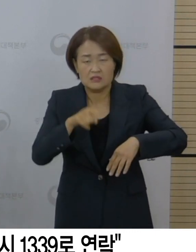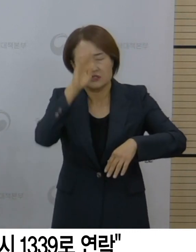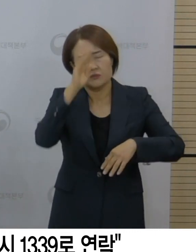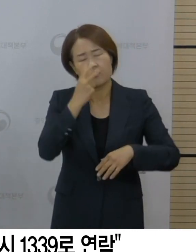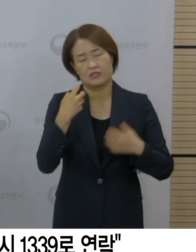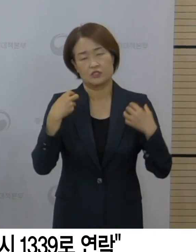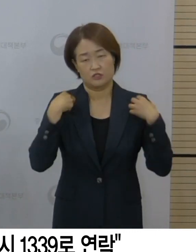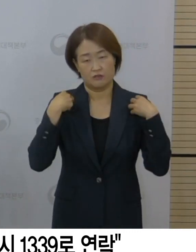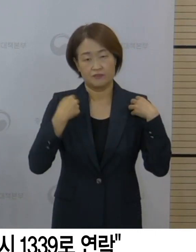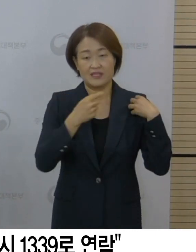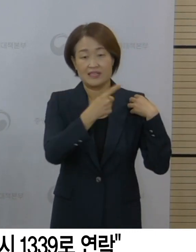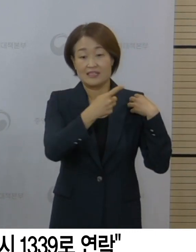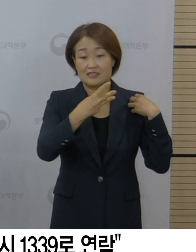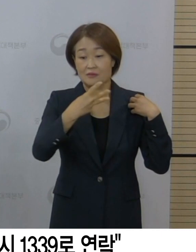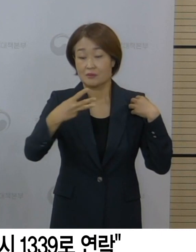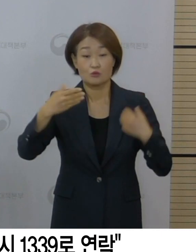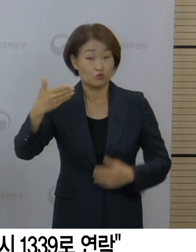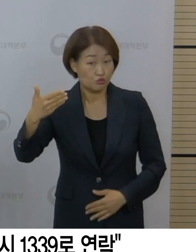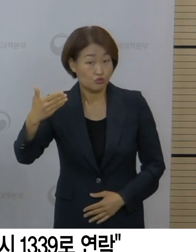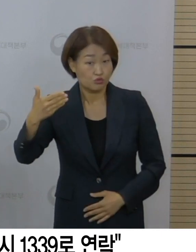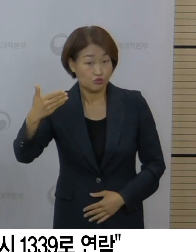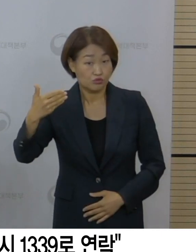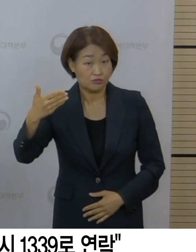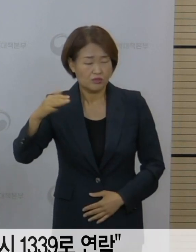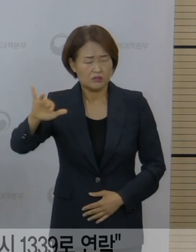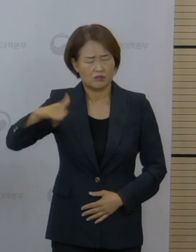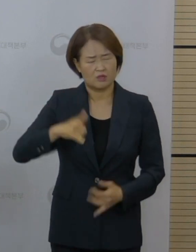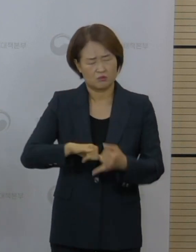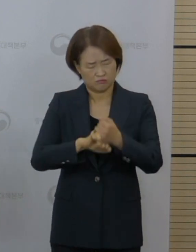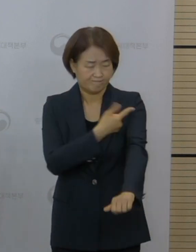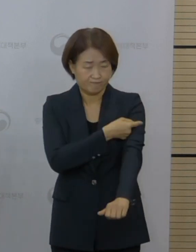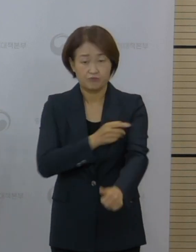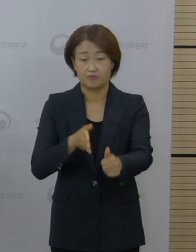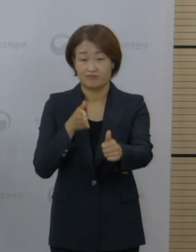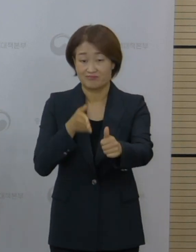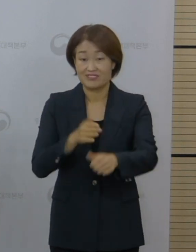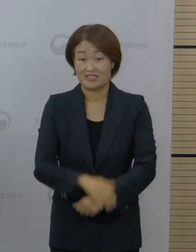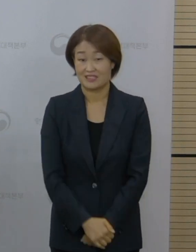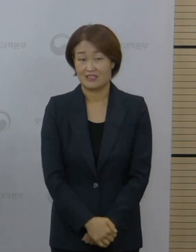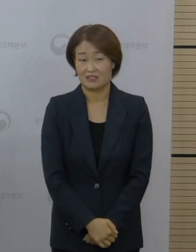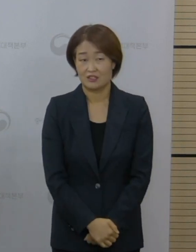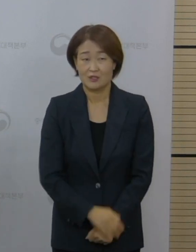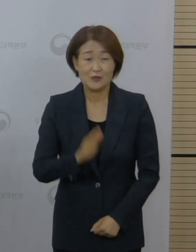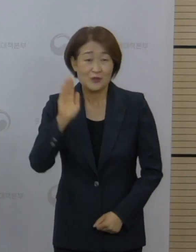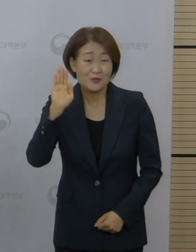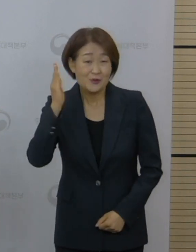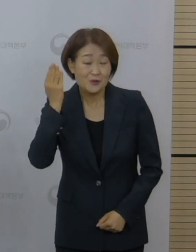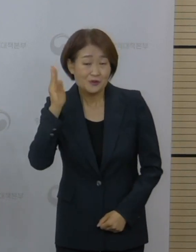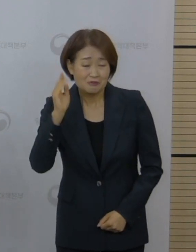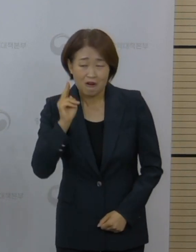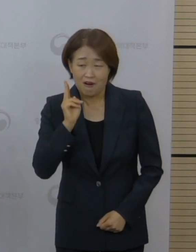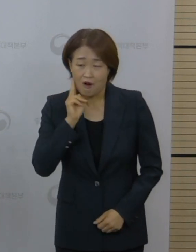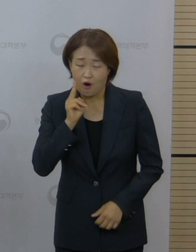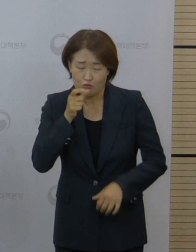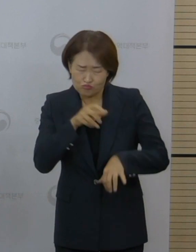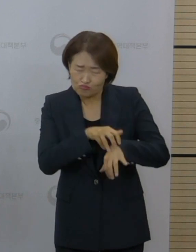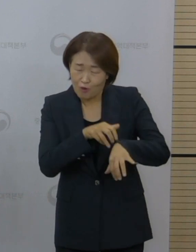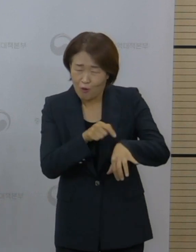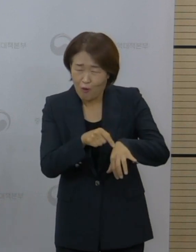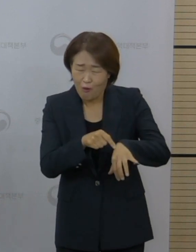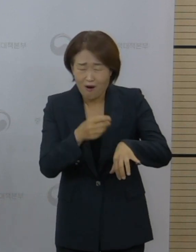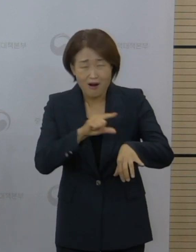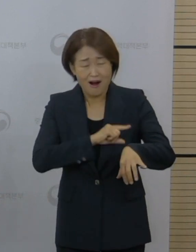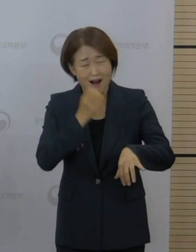콜센터 1339번으로 연락 주시기를 당부드립니다. 그리고 명칭도 좀 생소한 원숭이 두창이 세계적